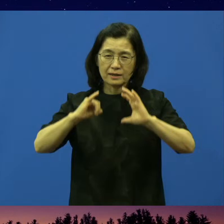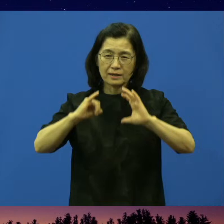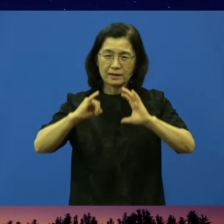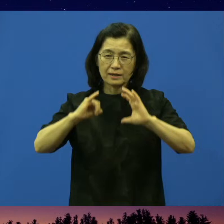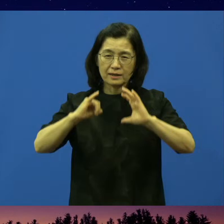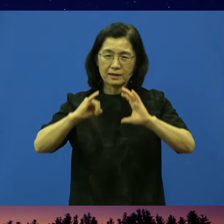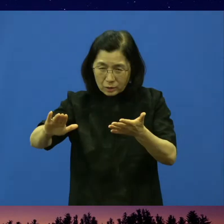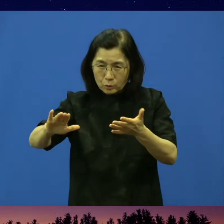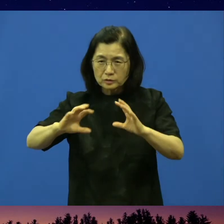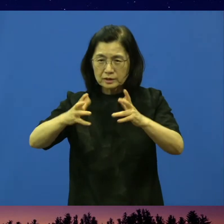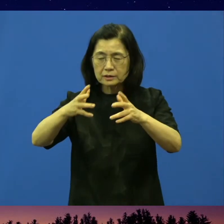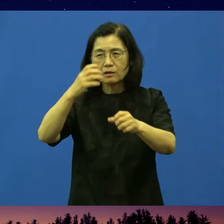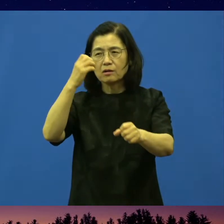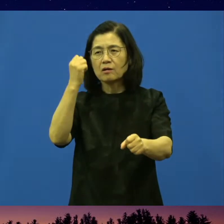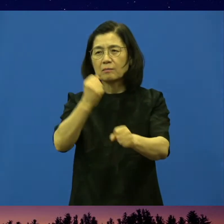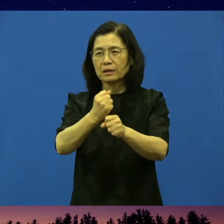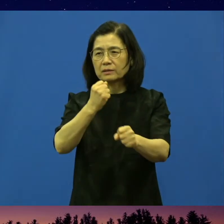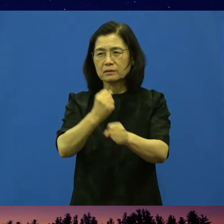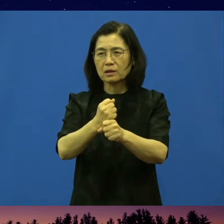만들어내요.